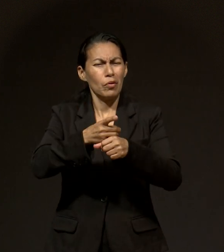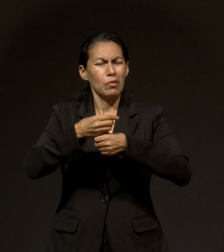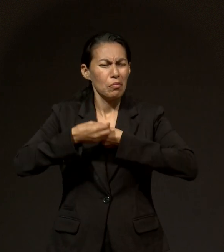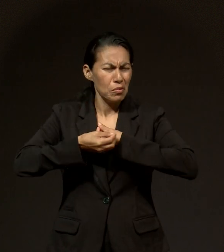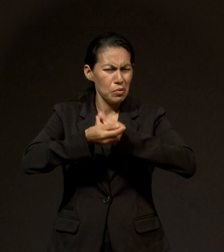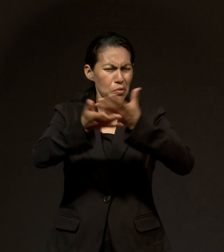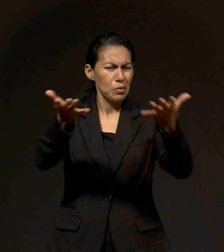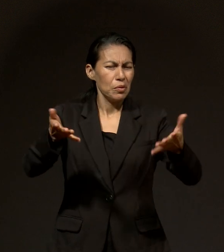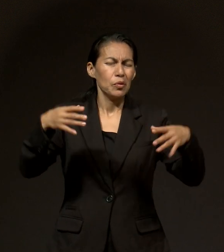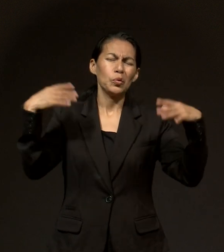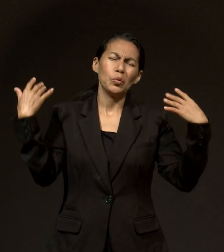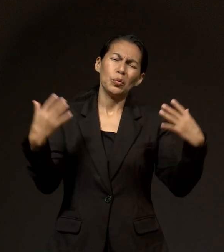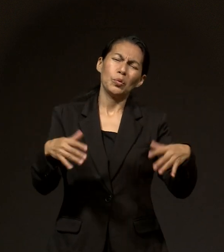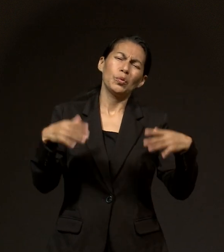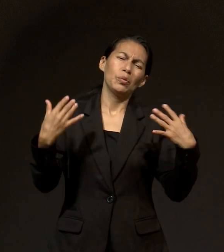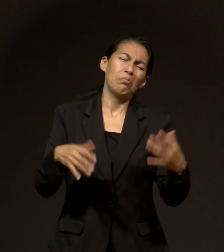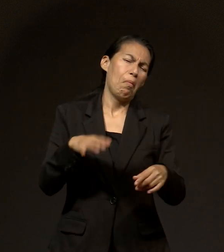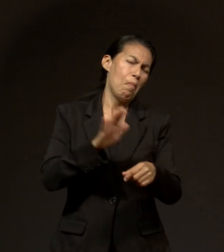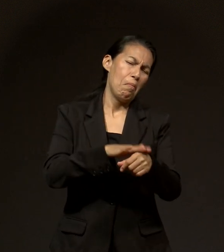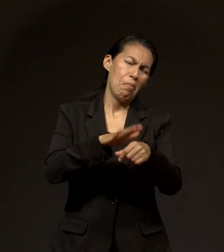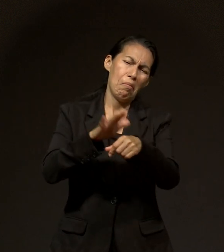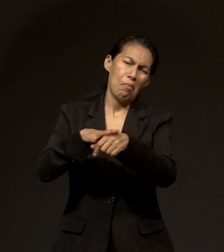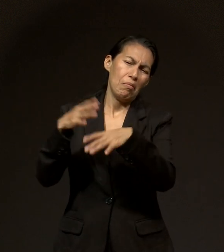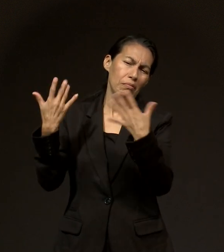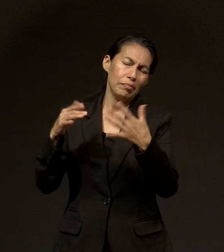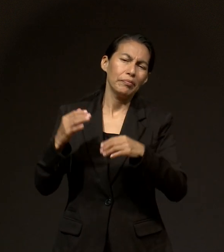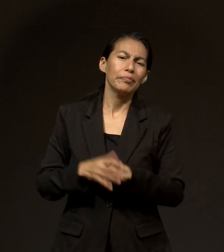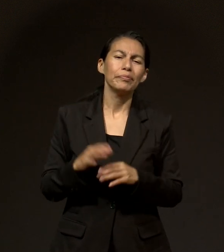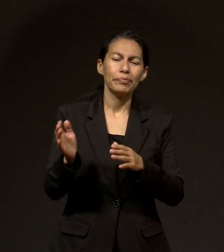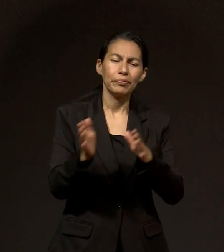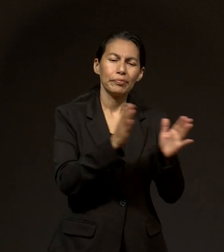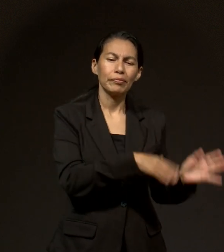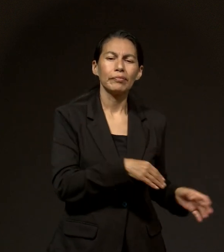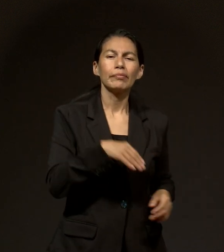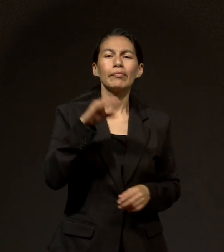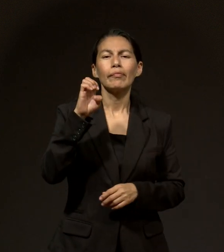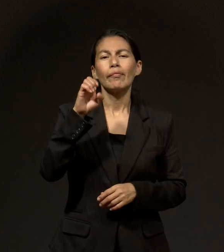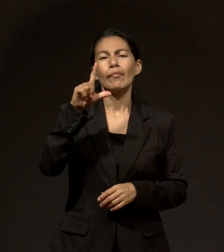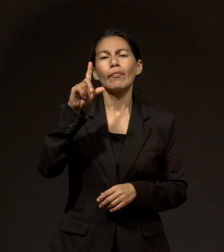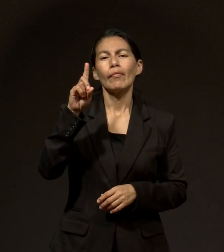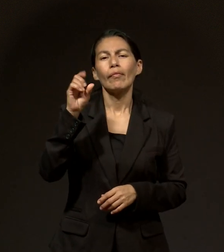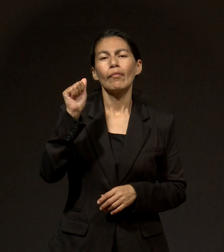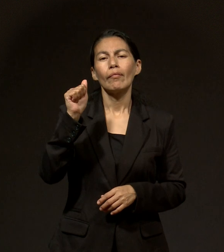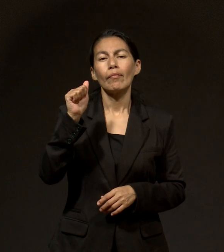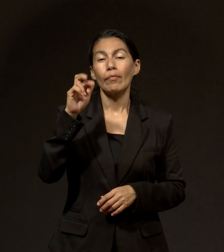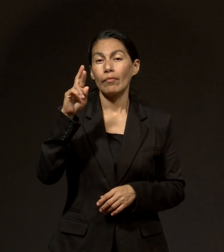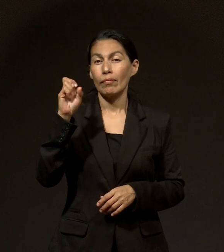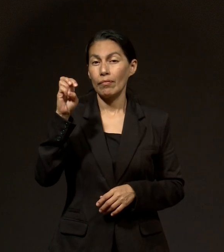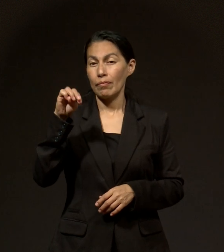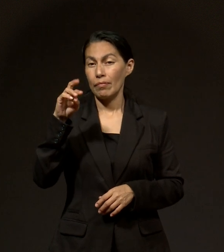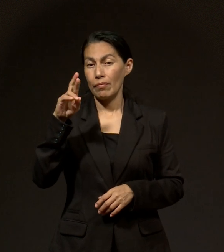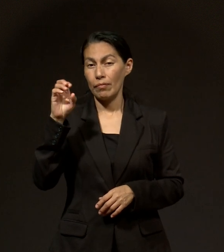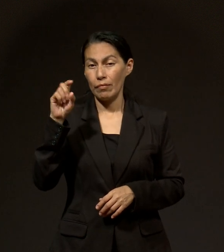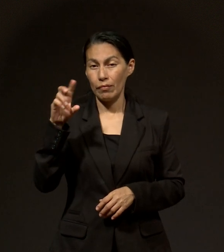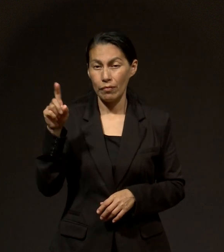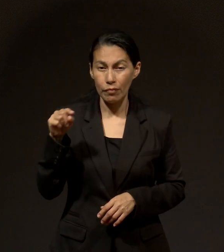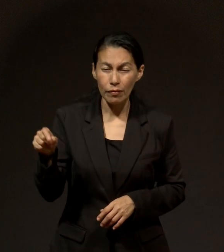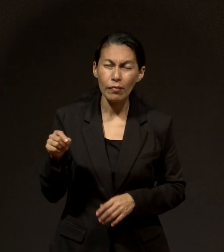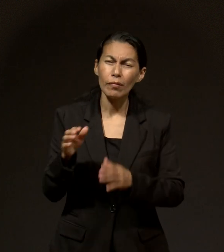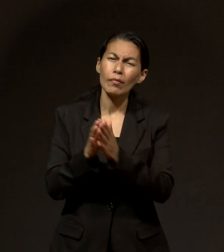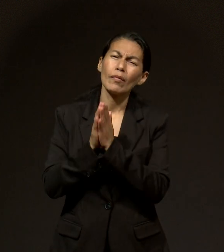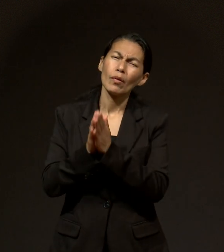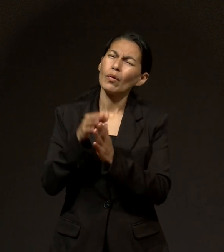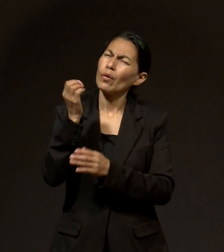Dios tiene muchísimas más De las que pensamos Elda Ramírez Por favor Oren por mis hijos